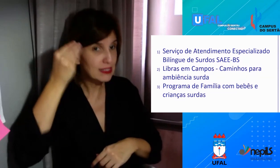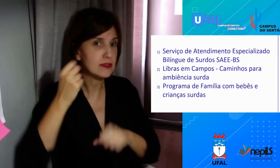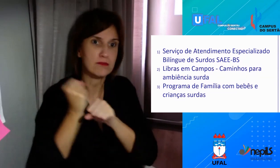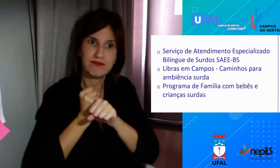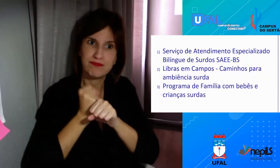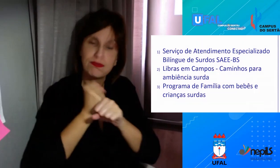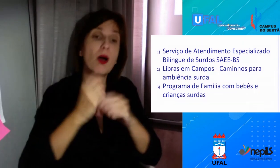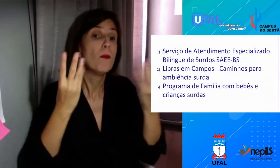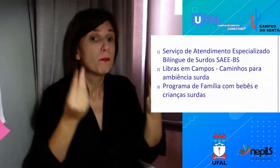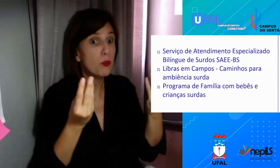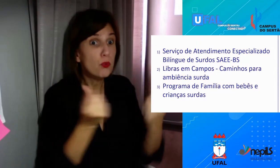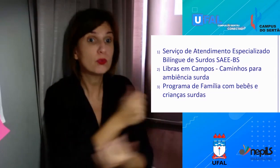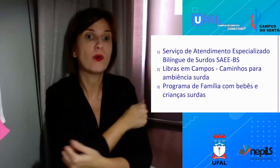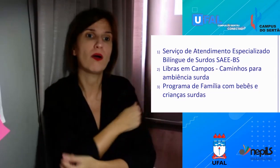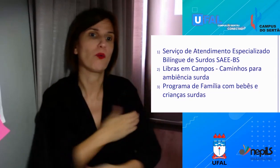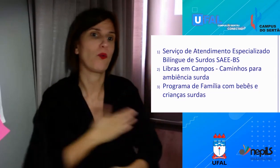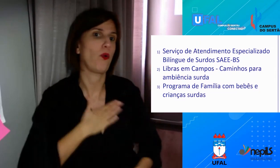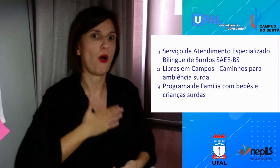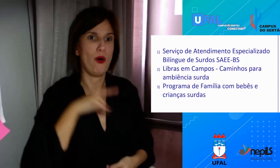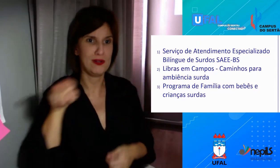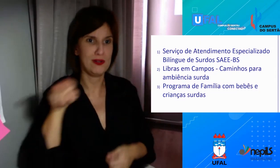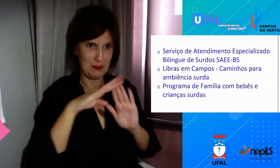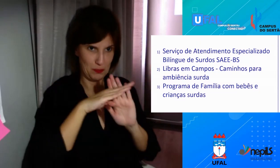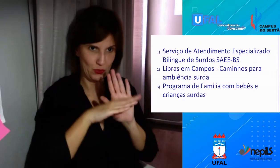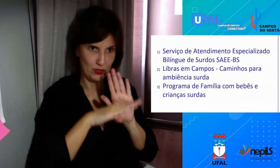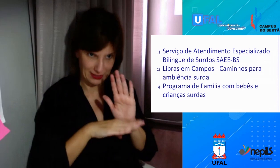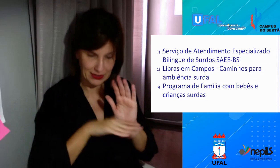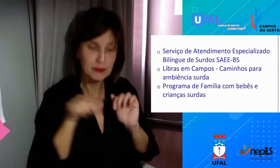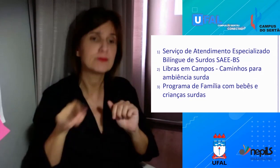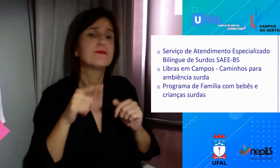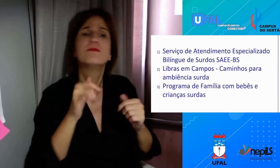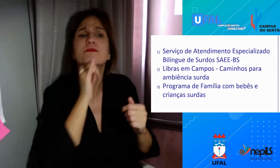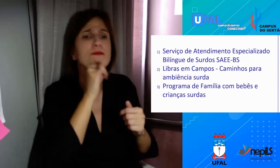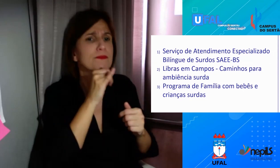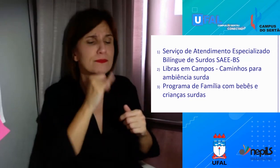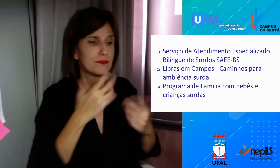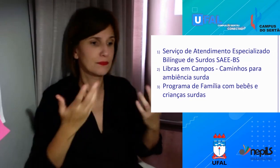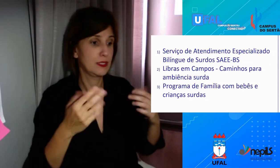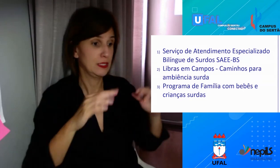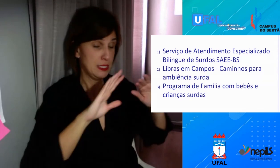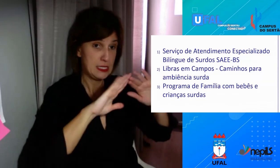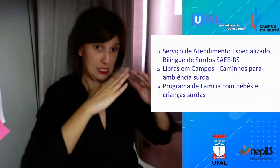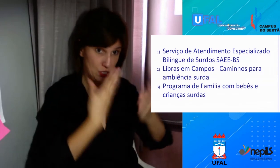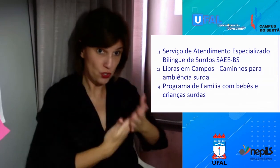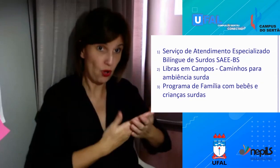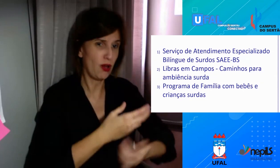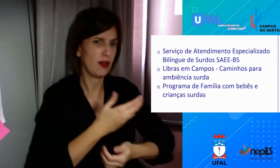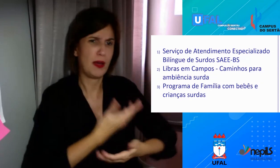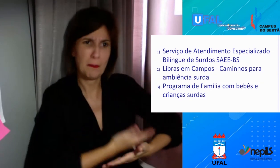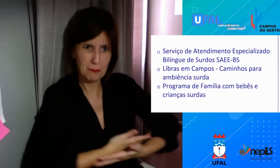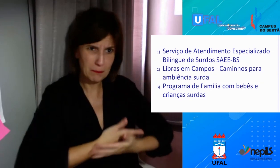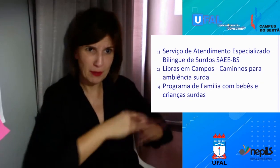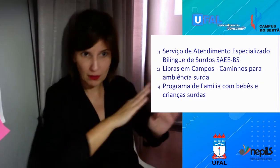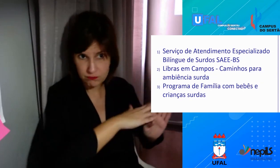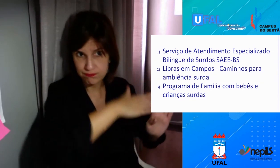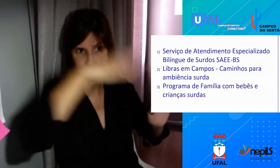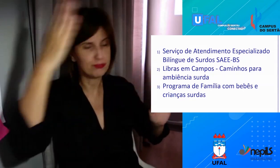ambiência surda. Temos muita experiência em locais como o Rio Grande do Sul, por